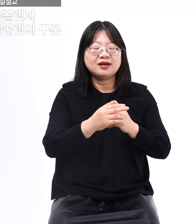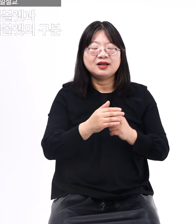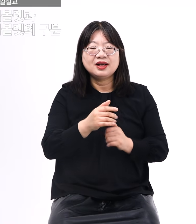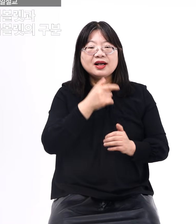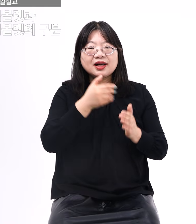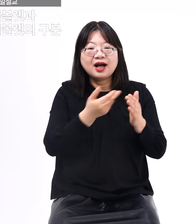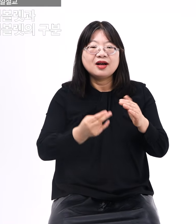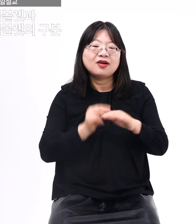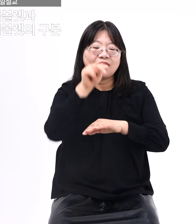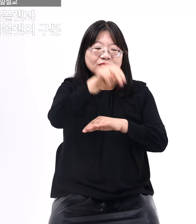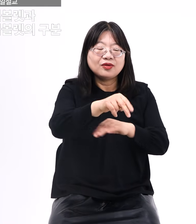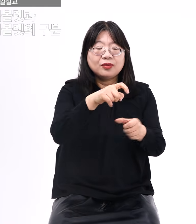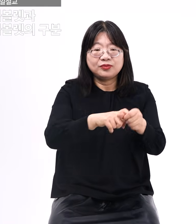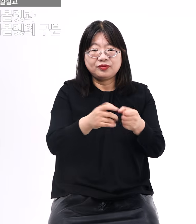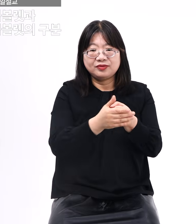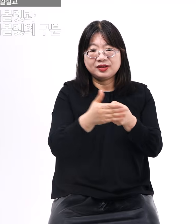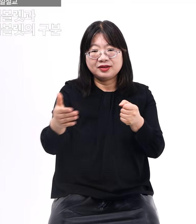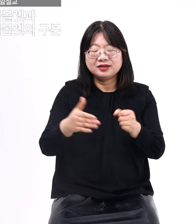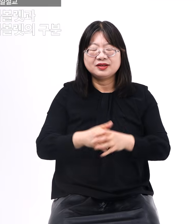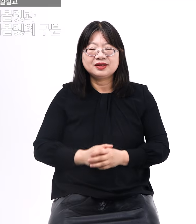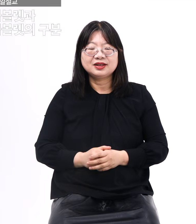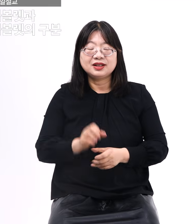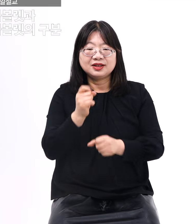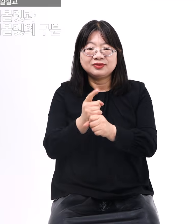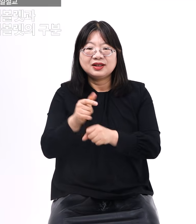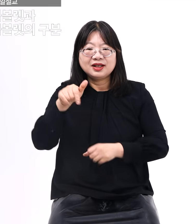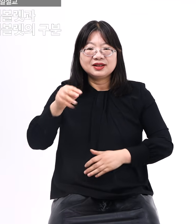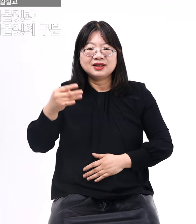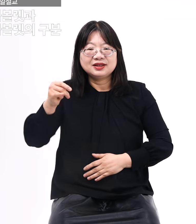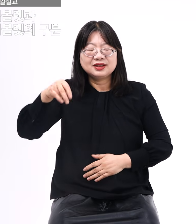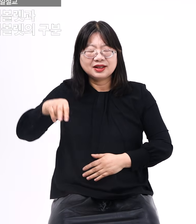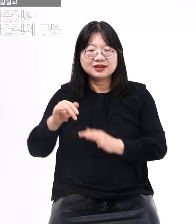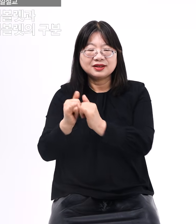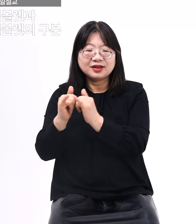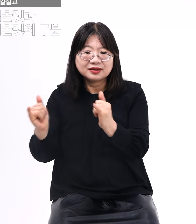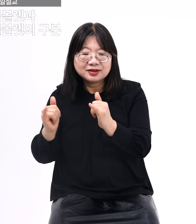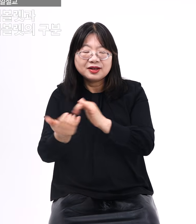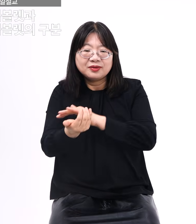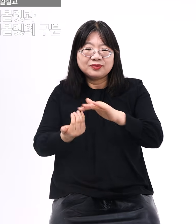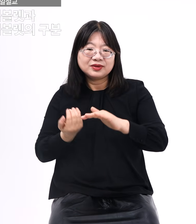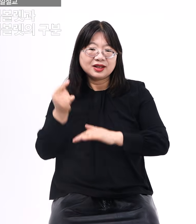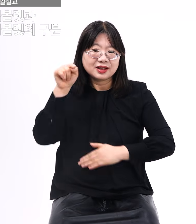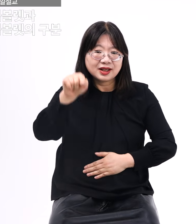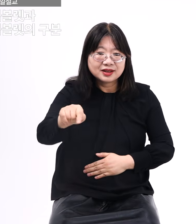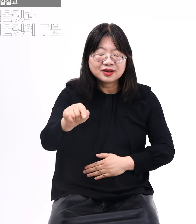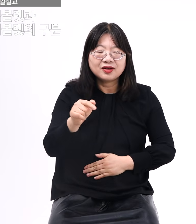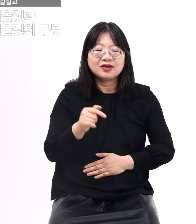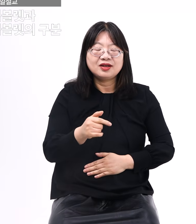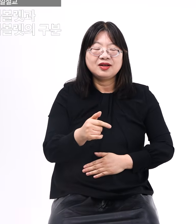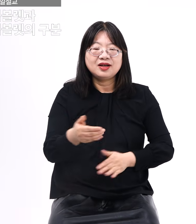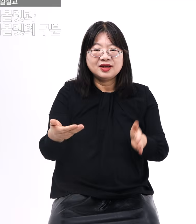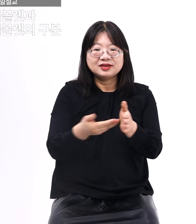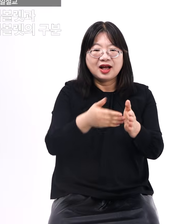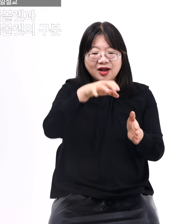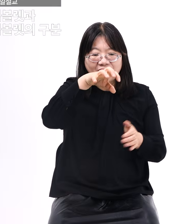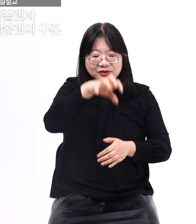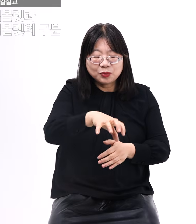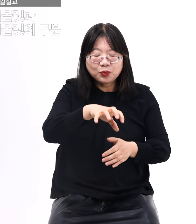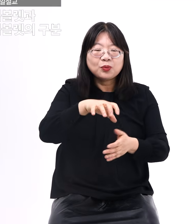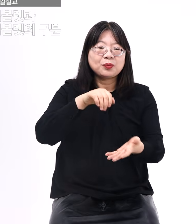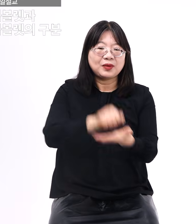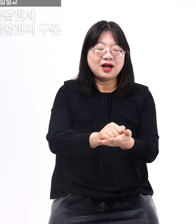건너 가려고. 근데 이미 길르앗 사람들이 거기에 미리 가서 딱 나루턱을